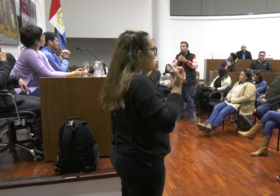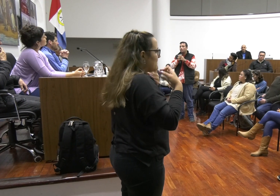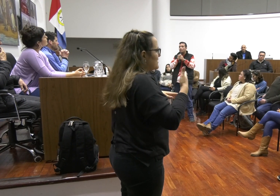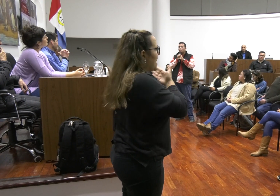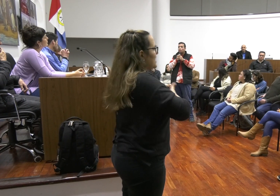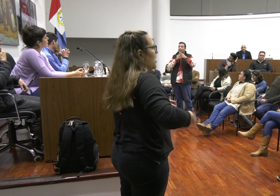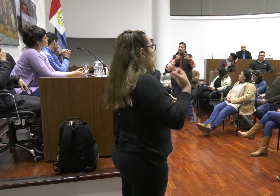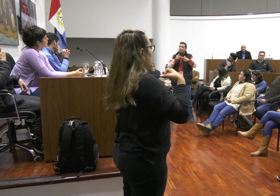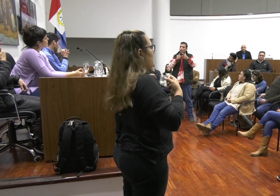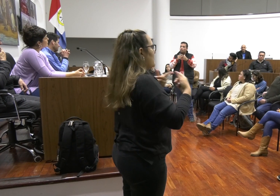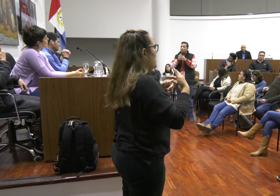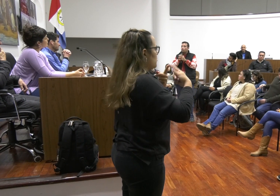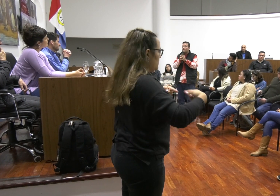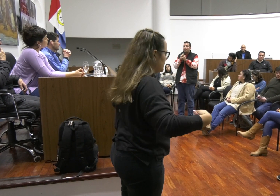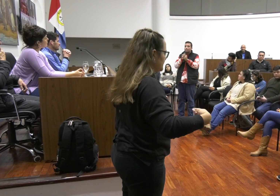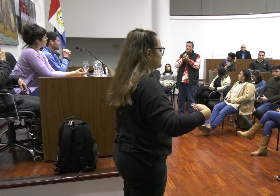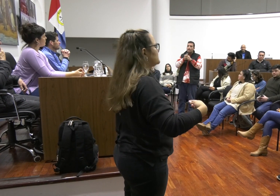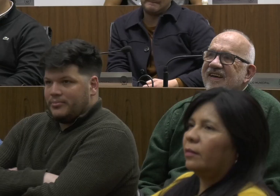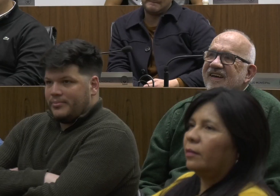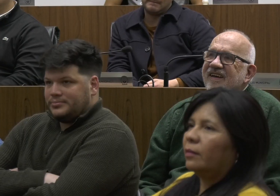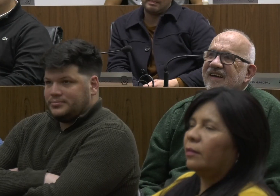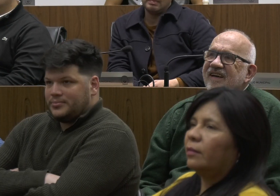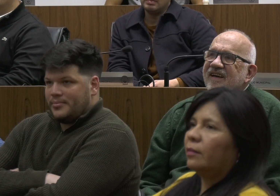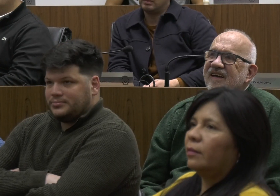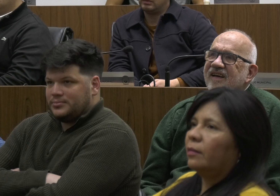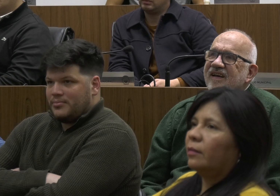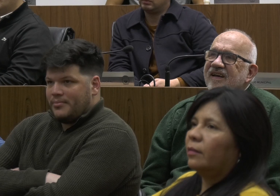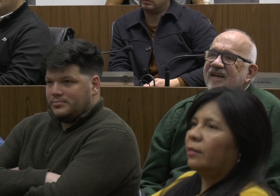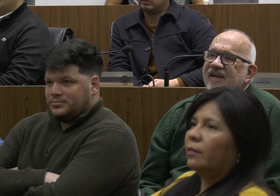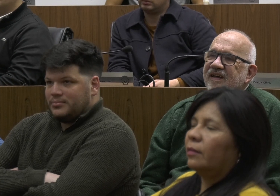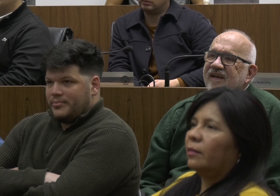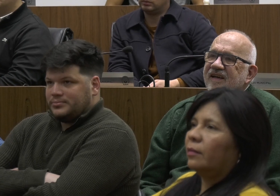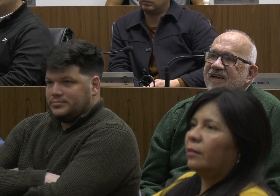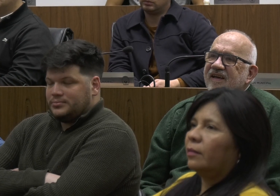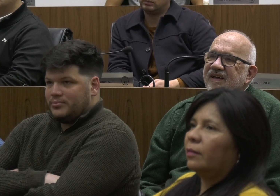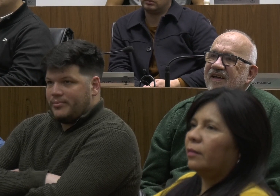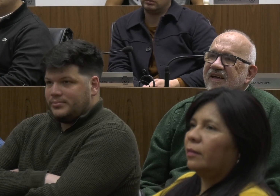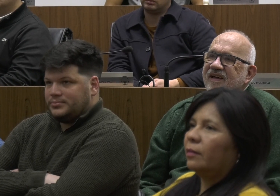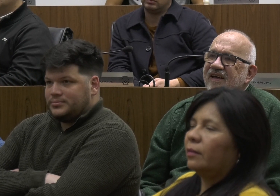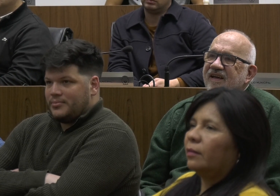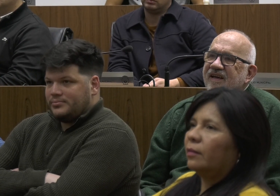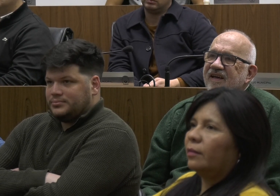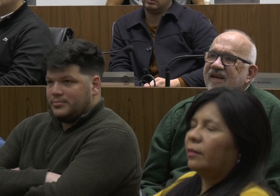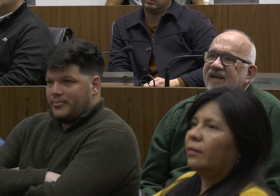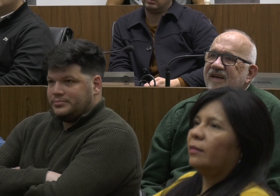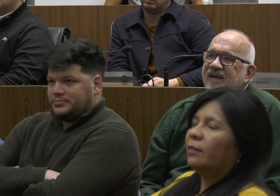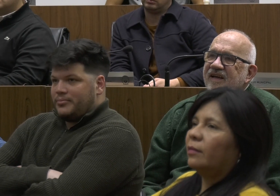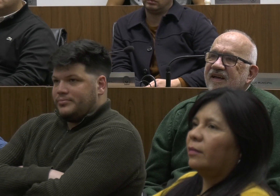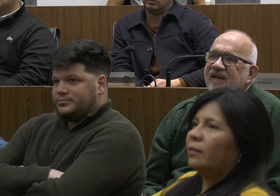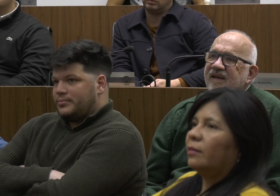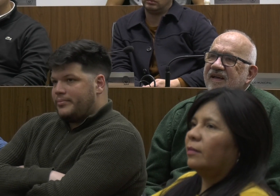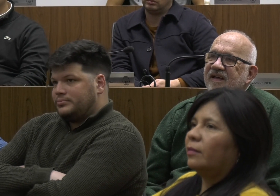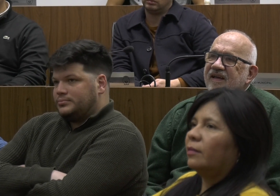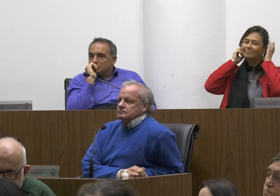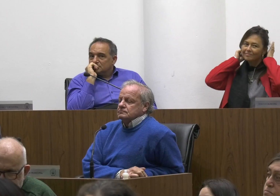planteen qué es lo que necesitan y estos conversatorios tienen ese objetivo. Hoy estamos hablando de deporte y discapacidad. Realmente